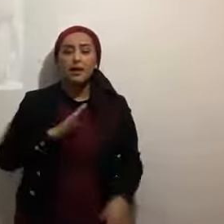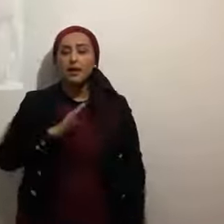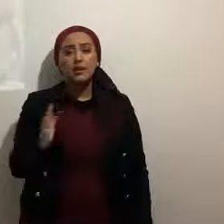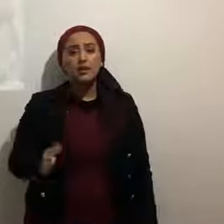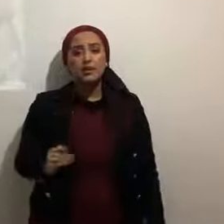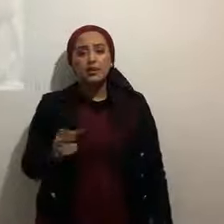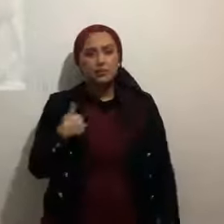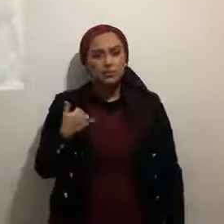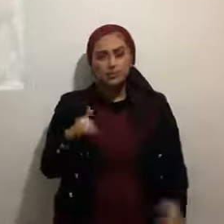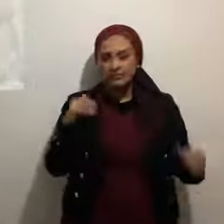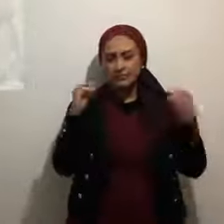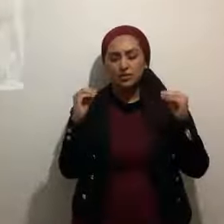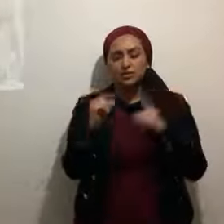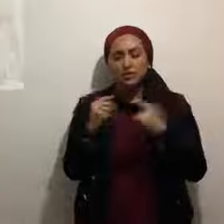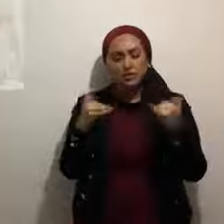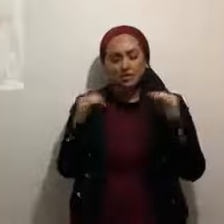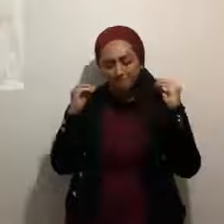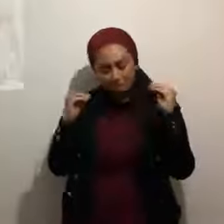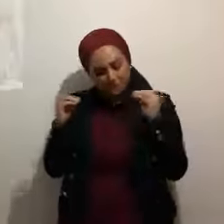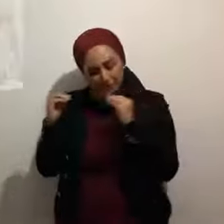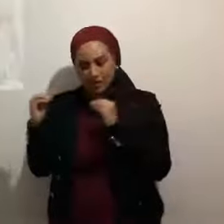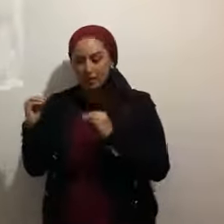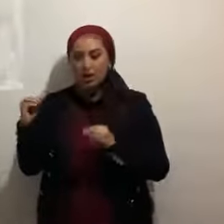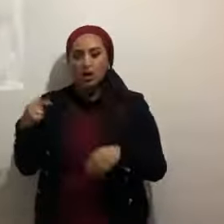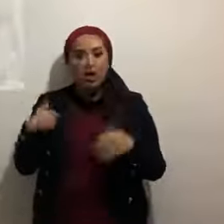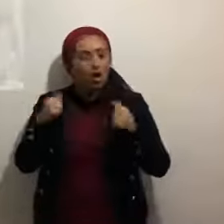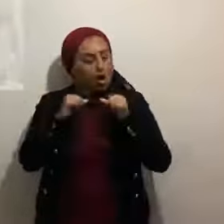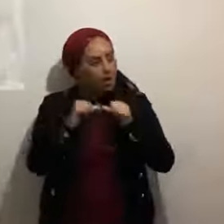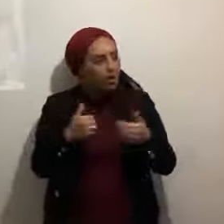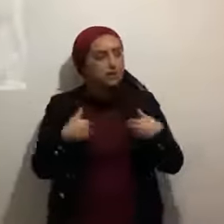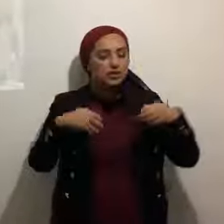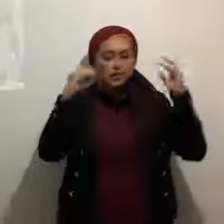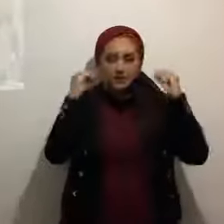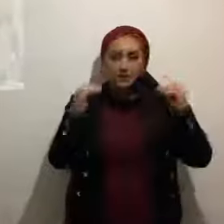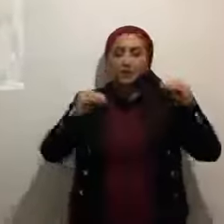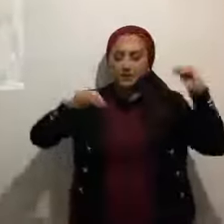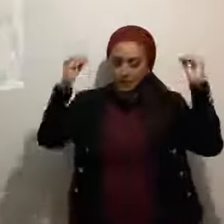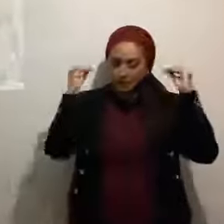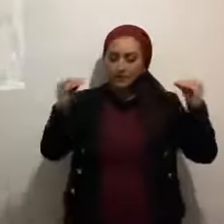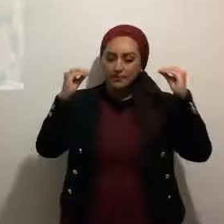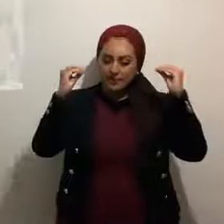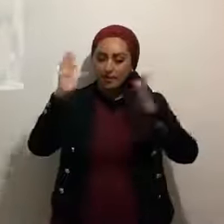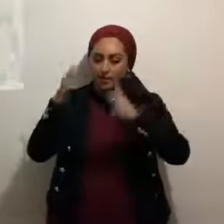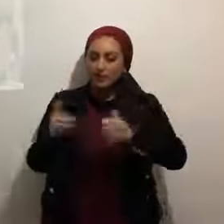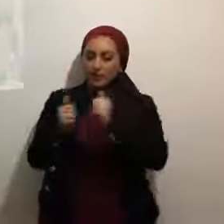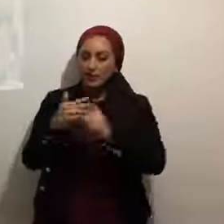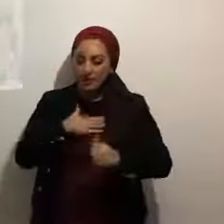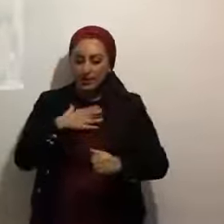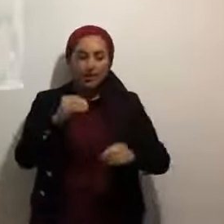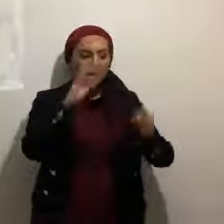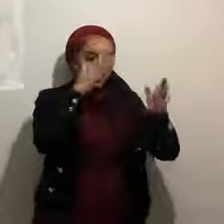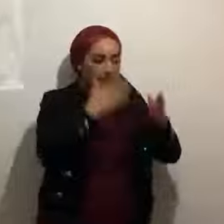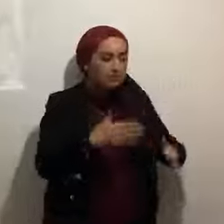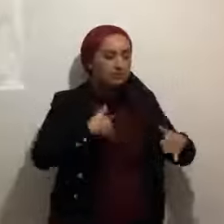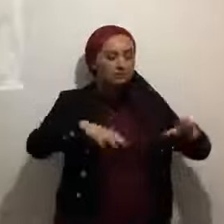palabra. Porque siempre he estado yo ministrando y ministrando, y los ancianos conmigo, y los roim, y ministrando, y ministrando,